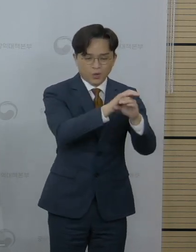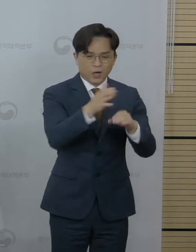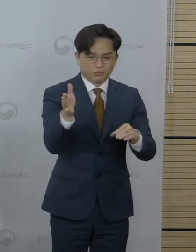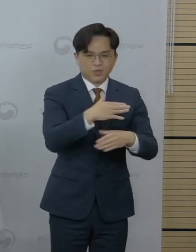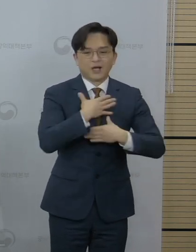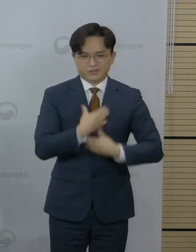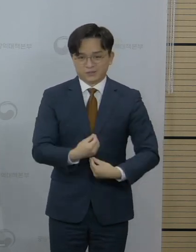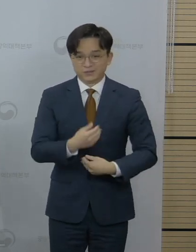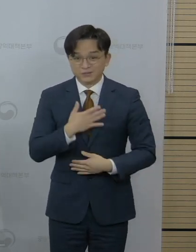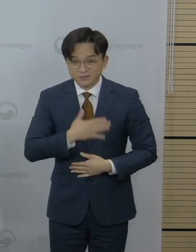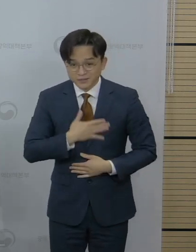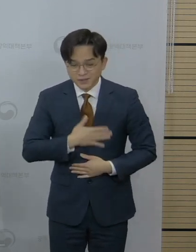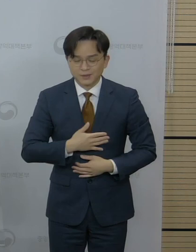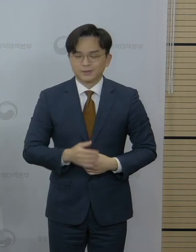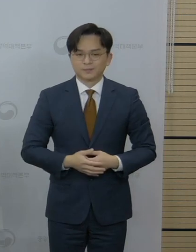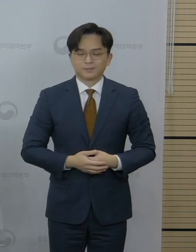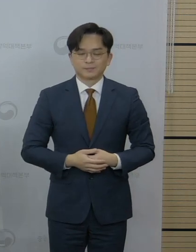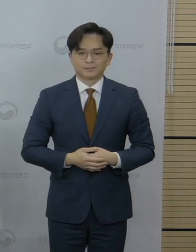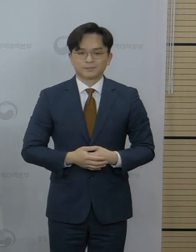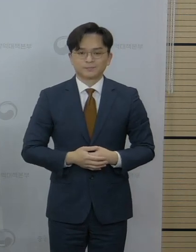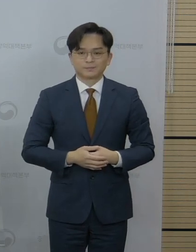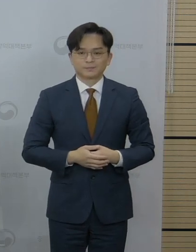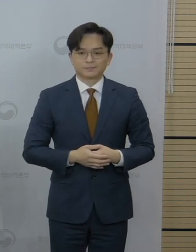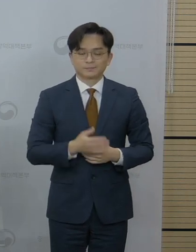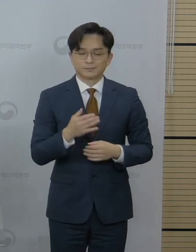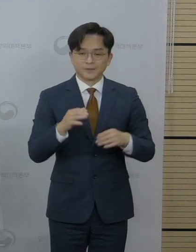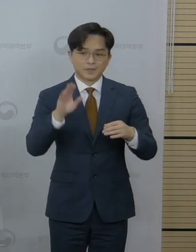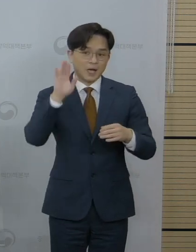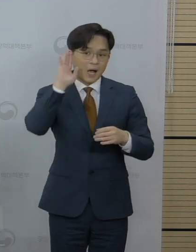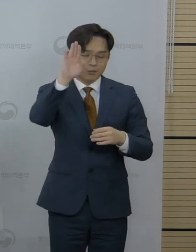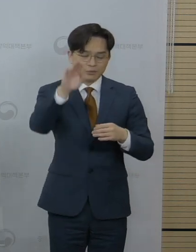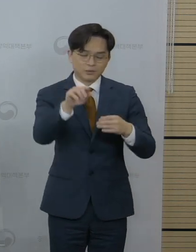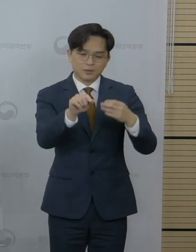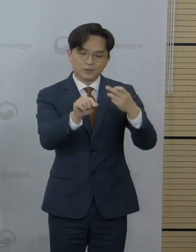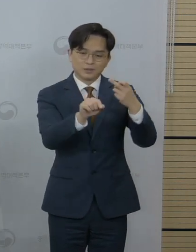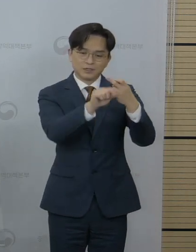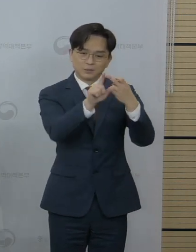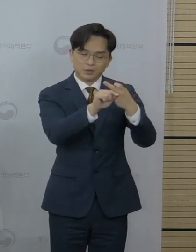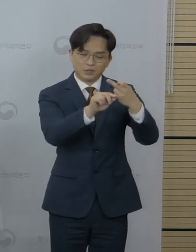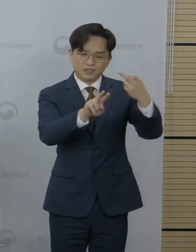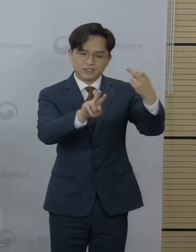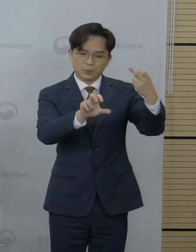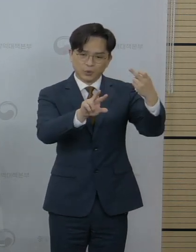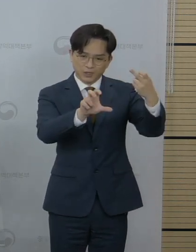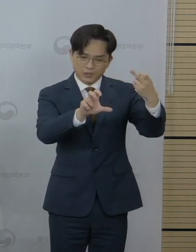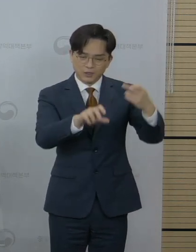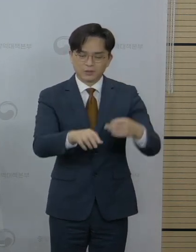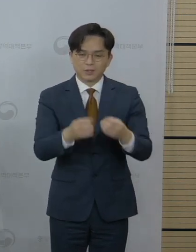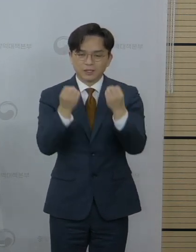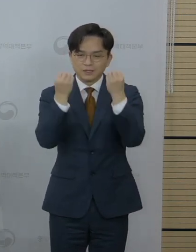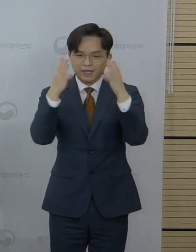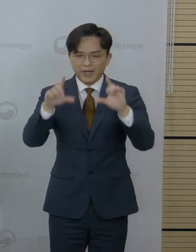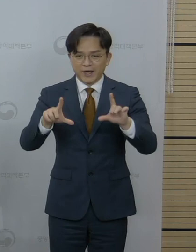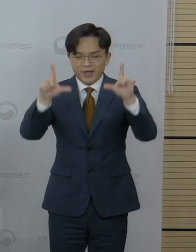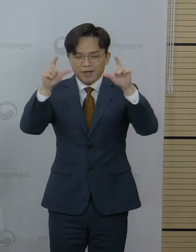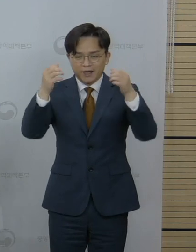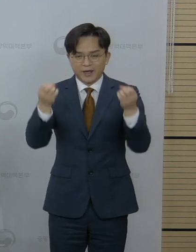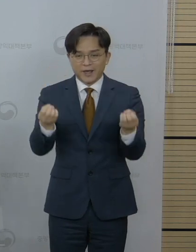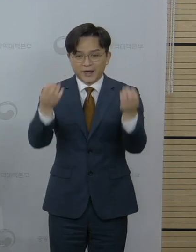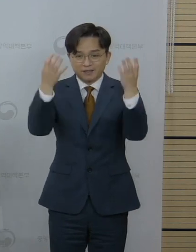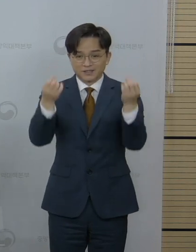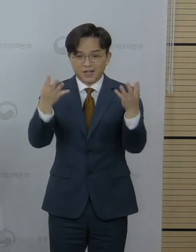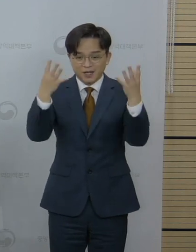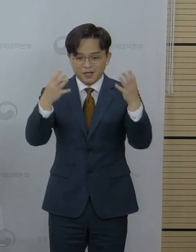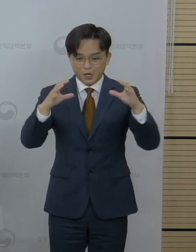맞아서 성탄절과 신정 두 번의 연휴이자 고비가 기다리고 있습니다. 작은 모임도 큰 위협이